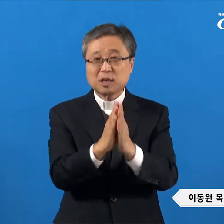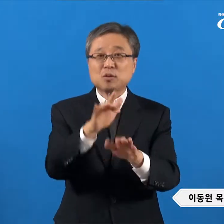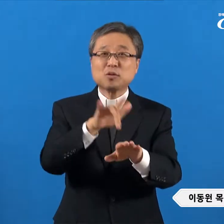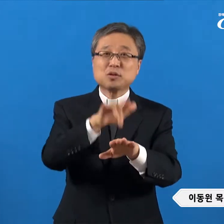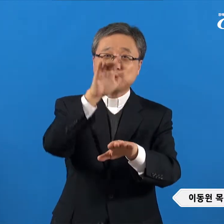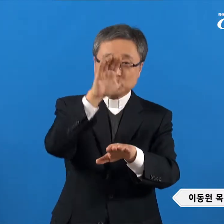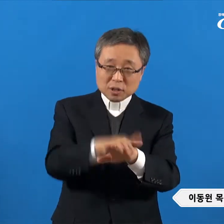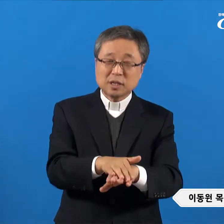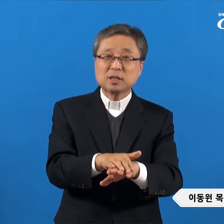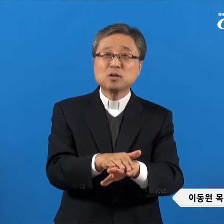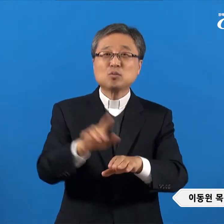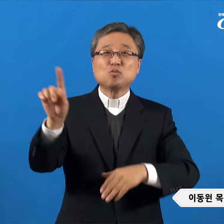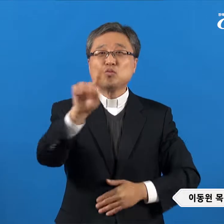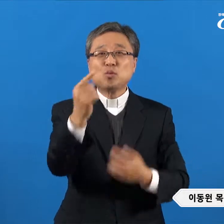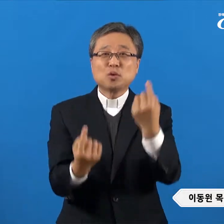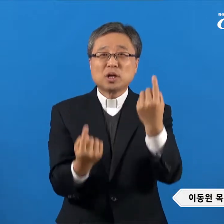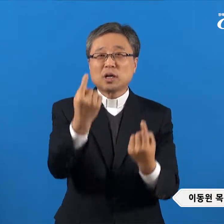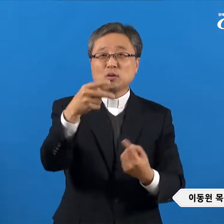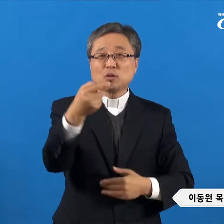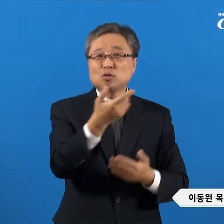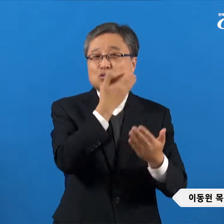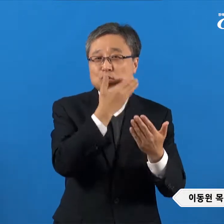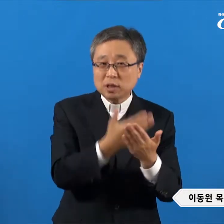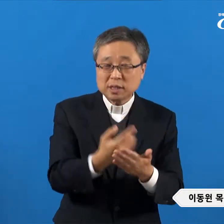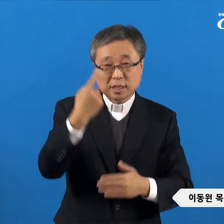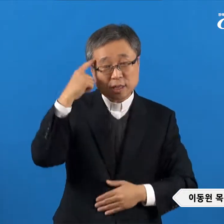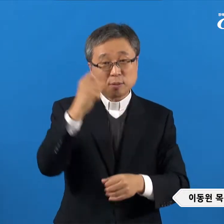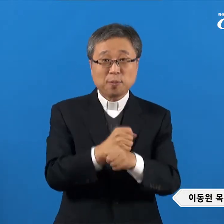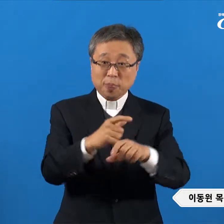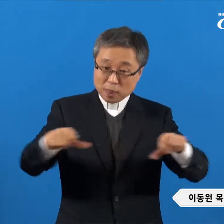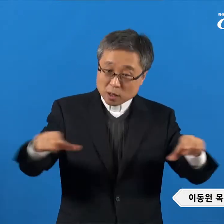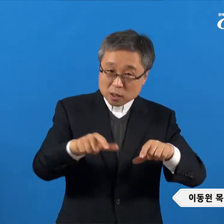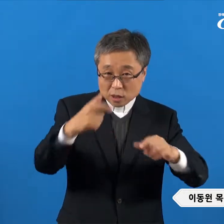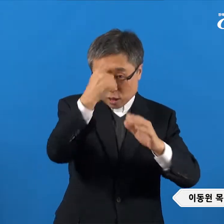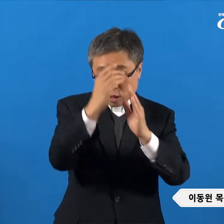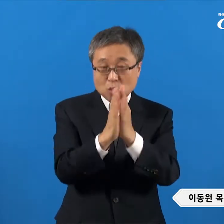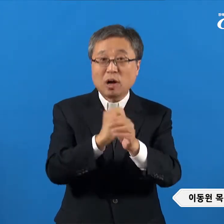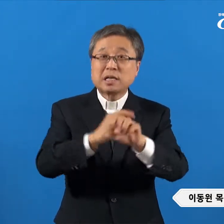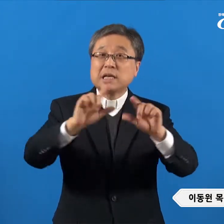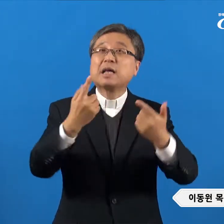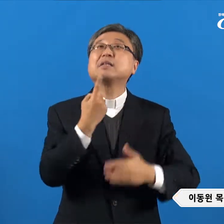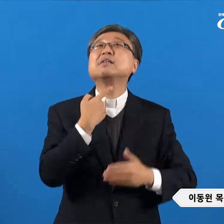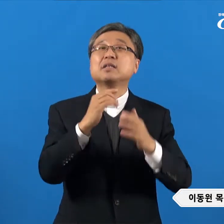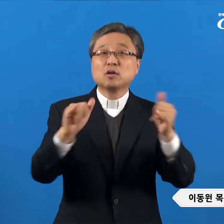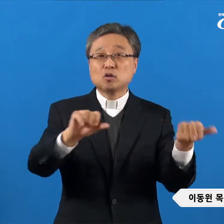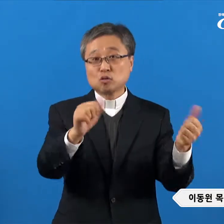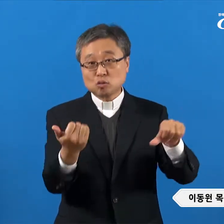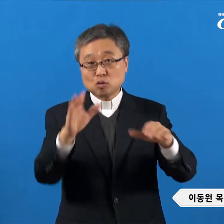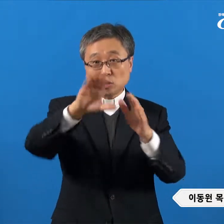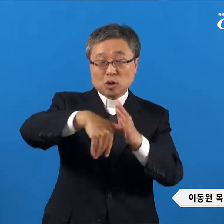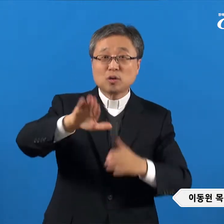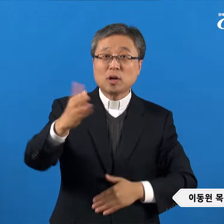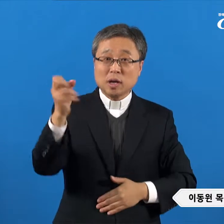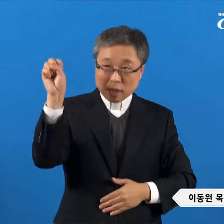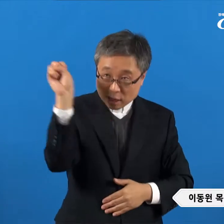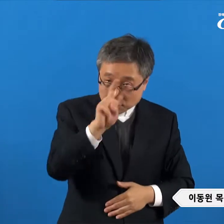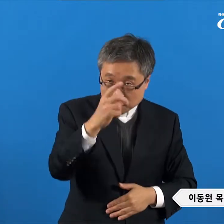무엇보다 중요하다 이렇게 생각합니다. 평소에는 기도 안 하던 사람이 죽을 때가 돼서 갑자기 기도하는 일이